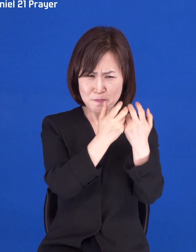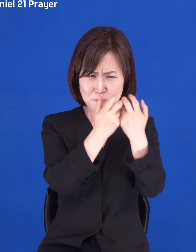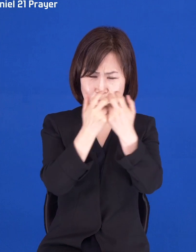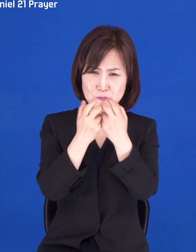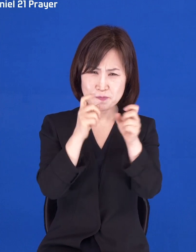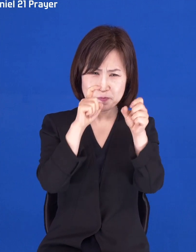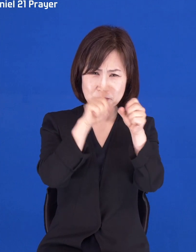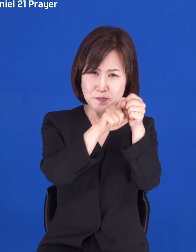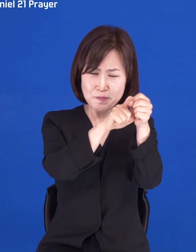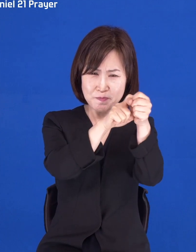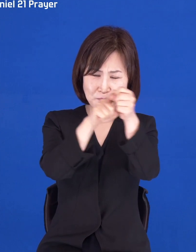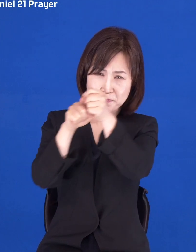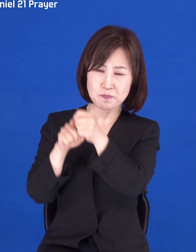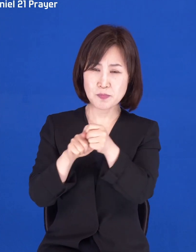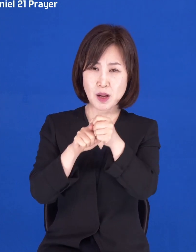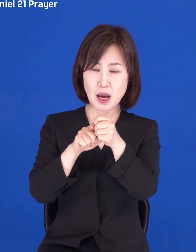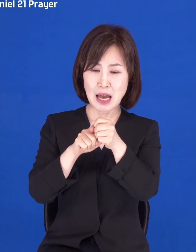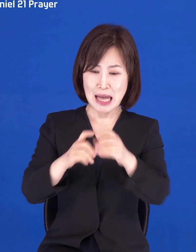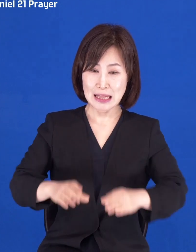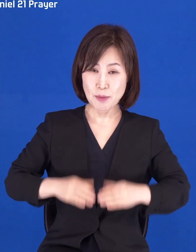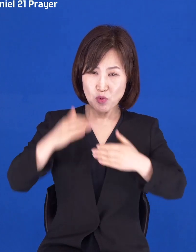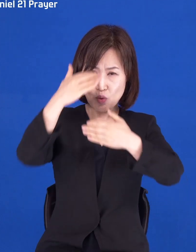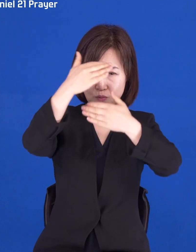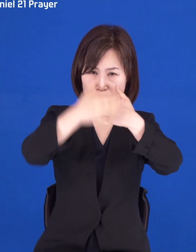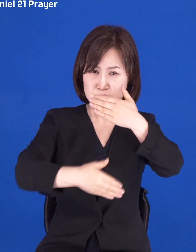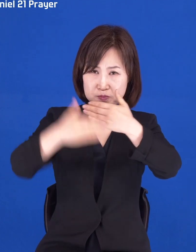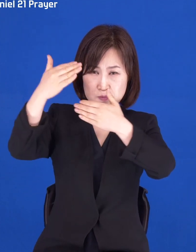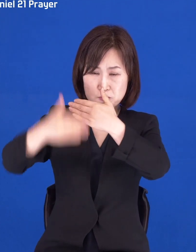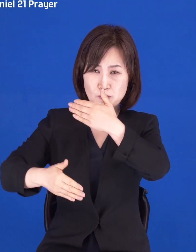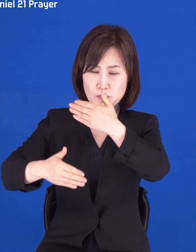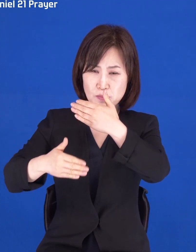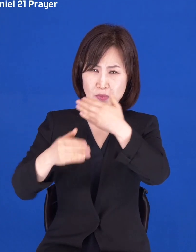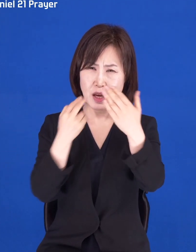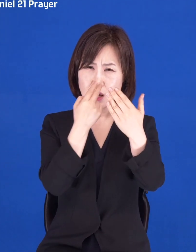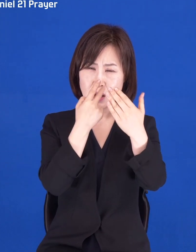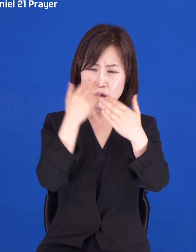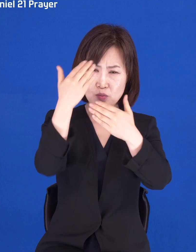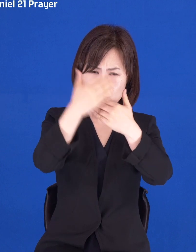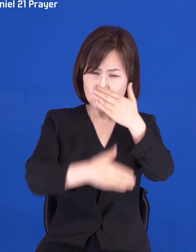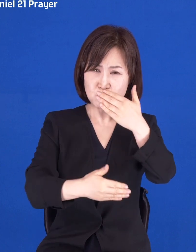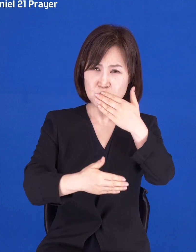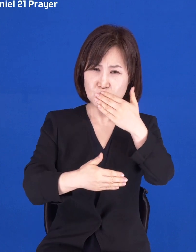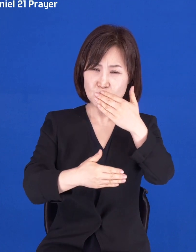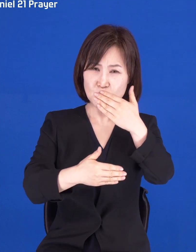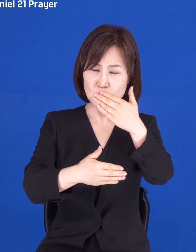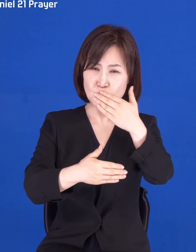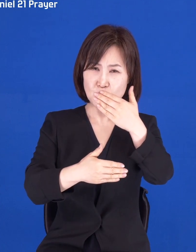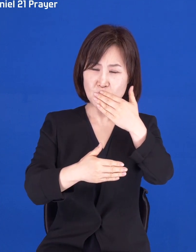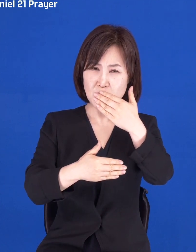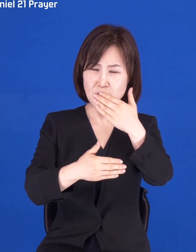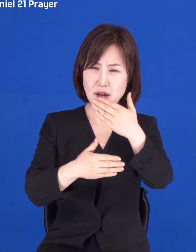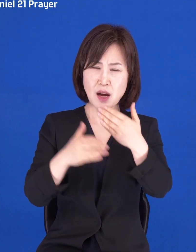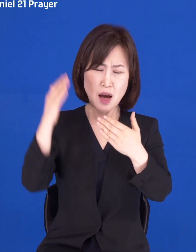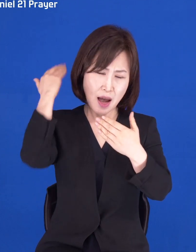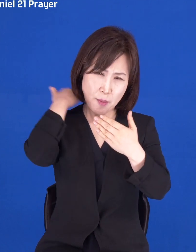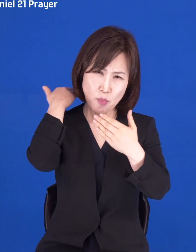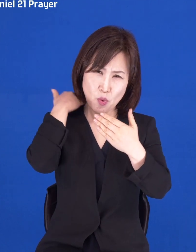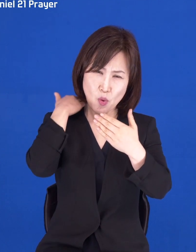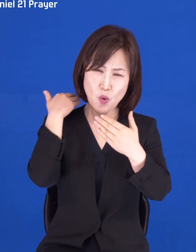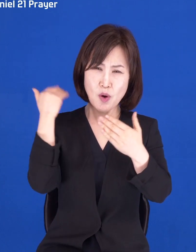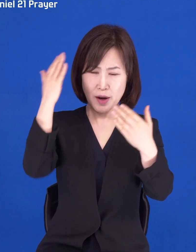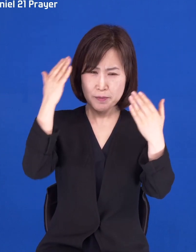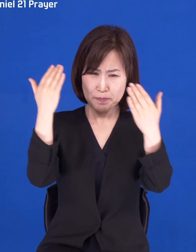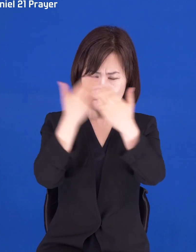가렸습니다. 출입문 담요로 가리고 또 창문은 북한의 구라다 종이로 된 블라인드가 있었어요. 롤로 된